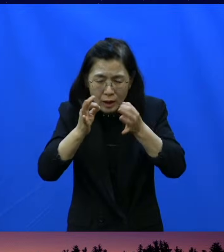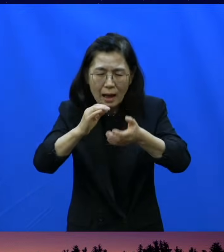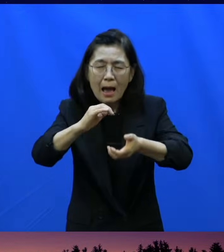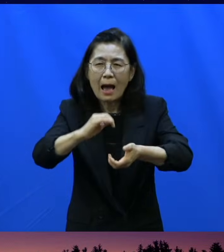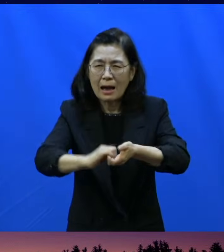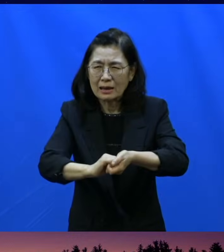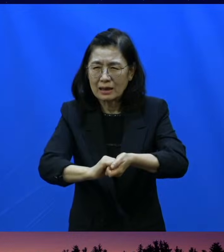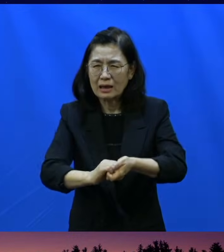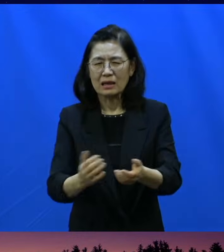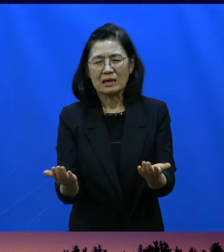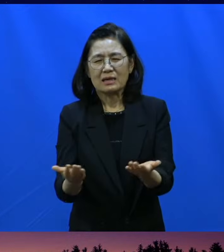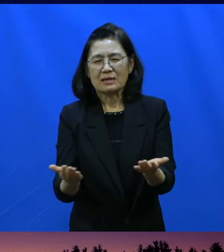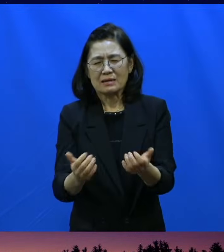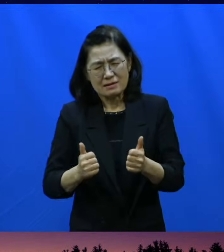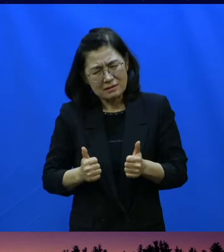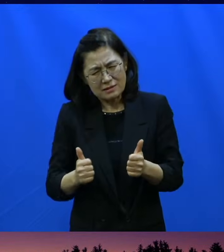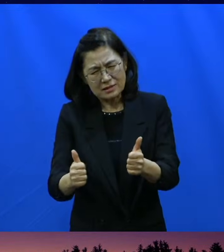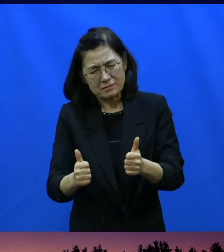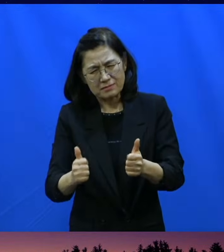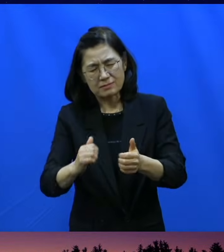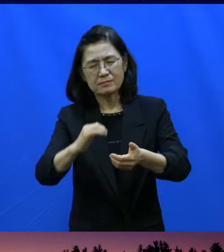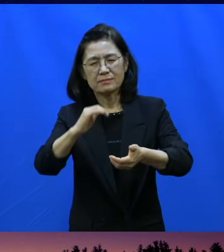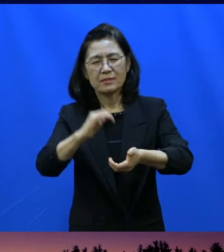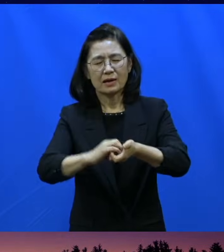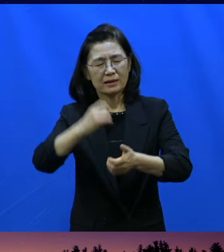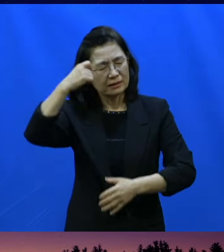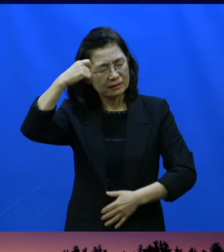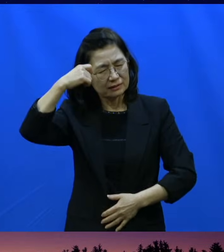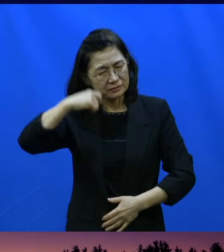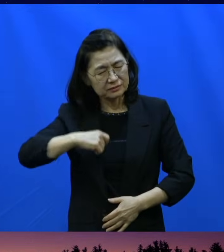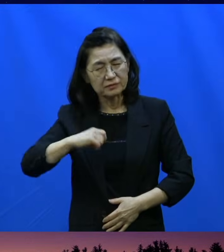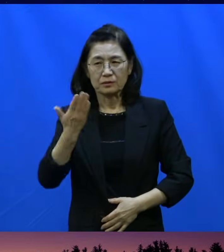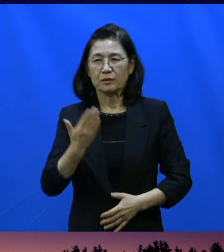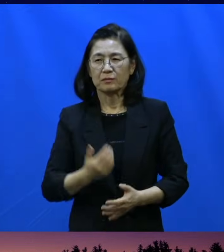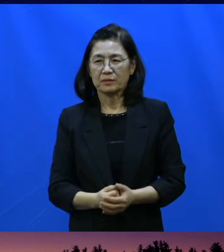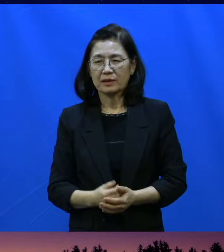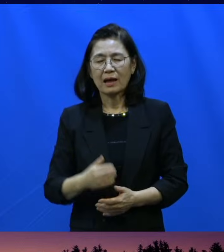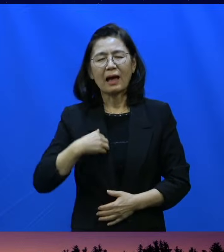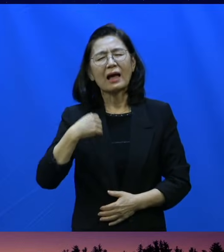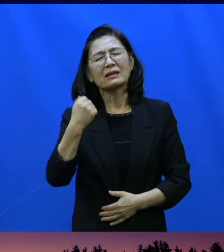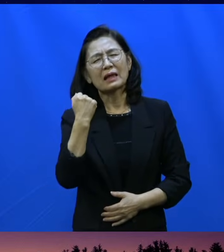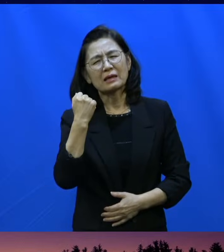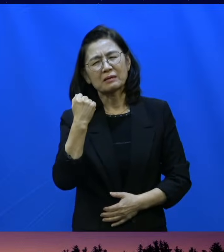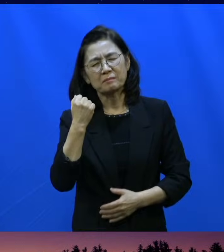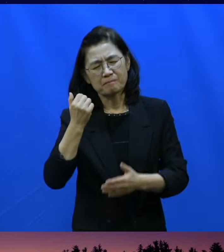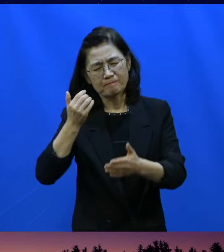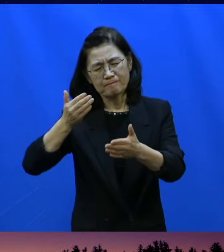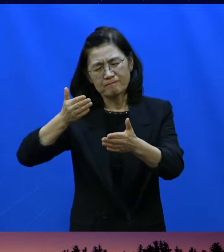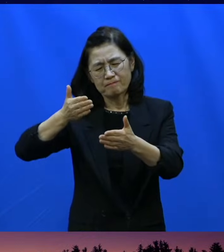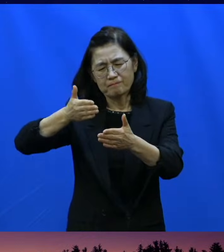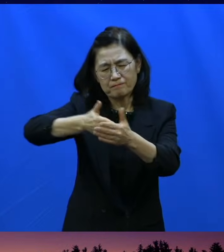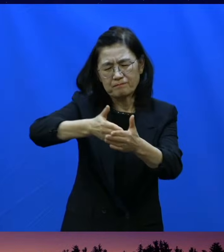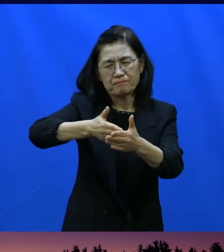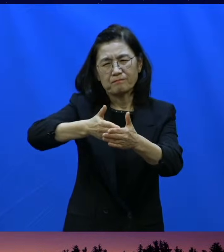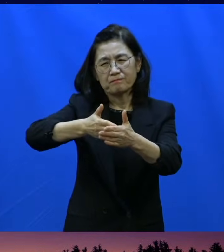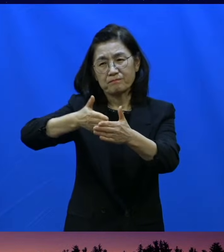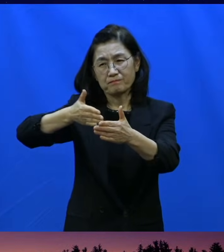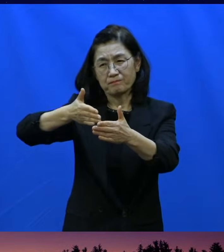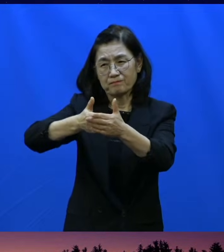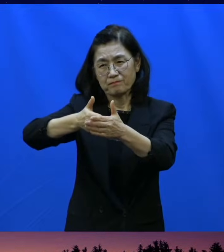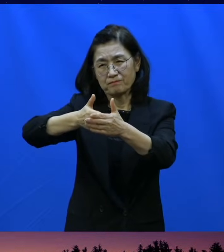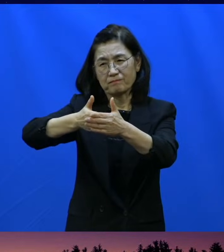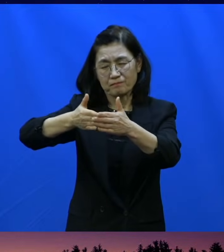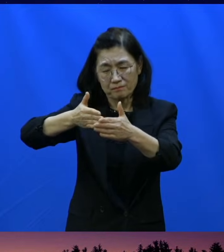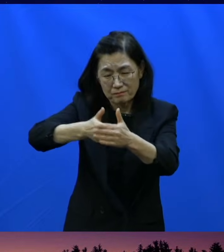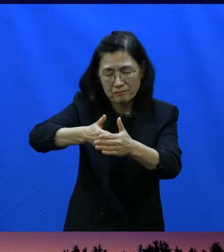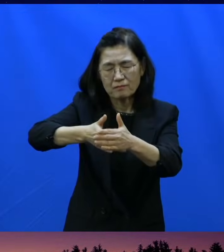자신의 모든 것을 맥시마이즈 해본 사람은 느끼는 게 있어요. 나만으로 안 되는구나. 대충 한 사람은 느끼는